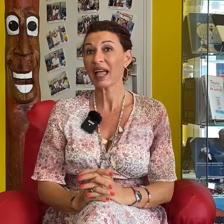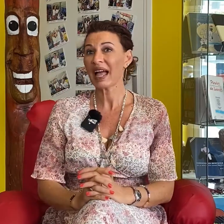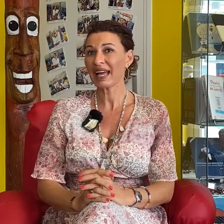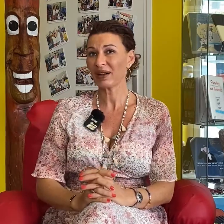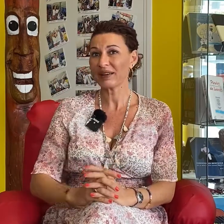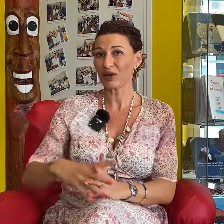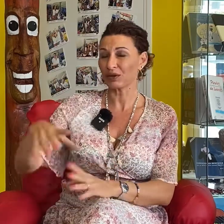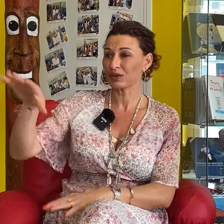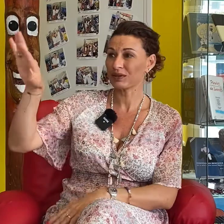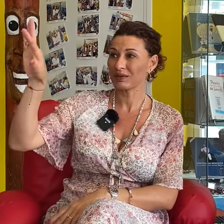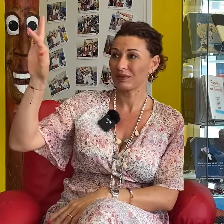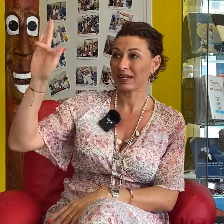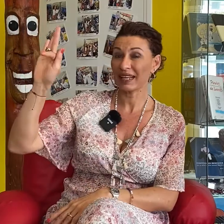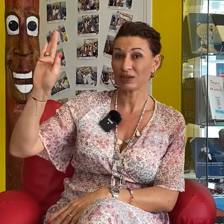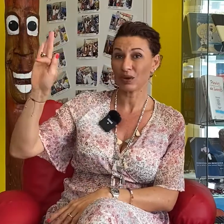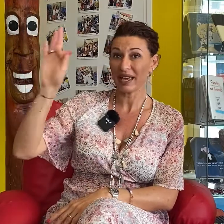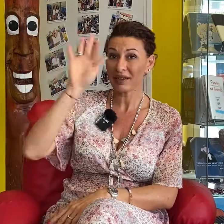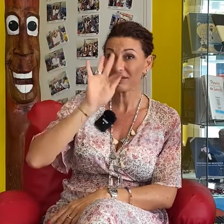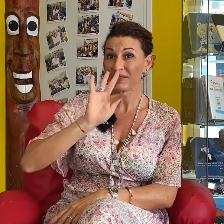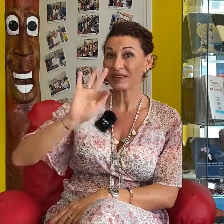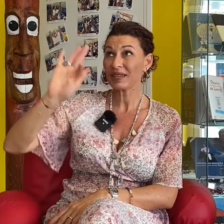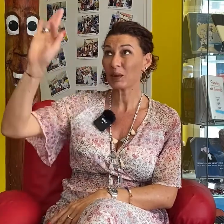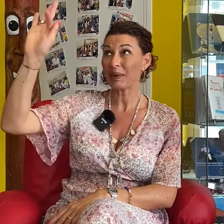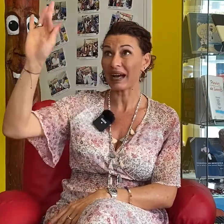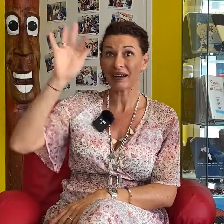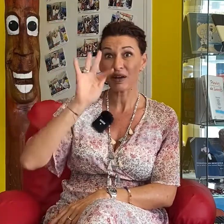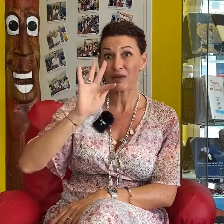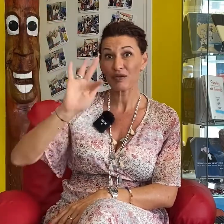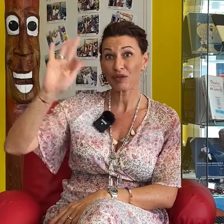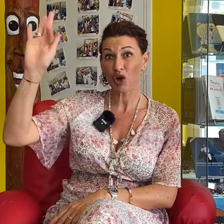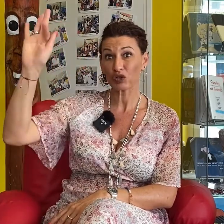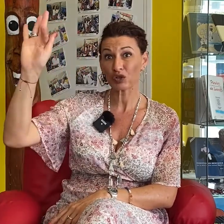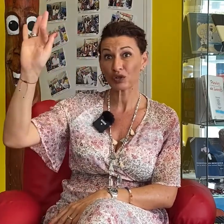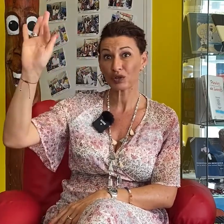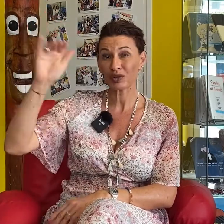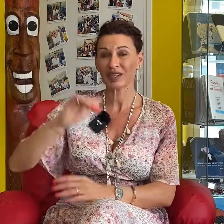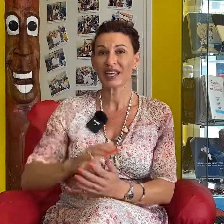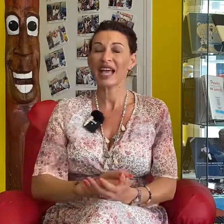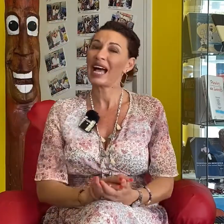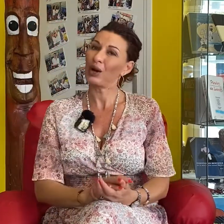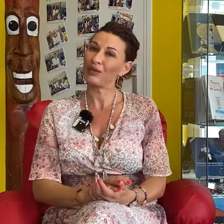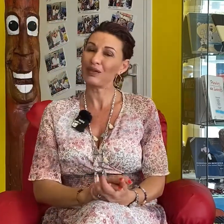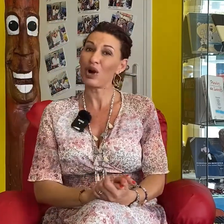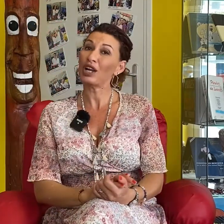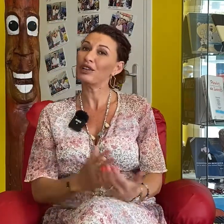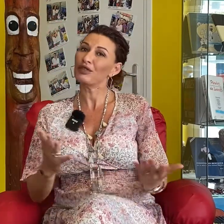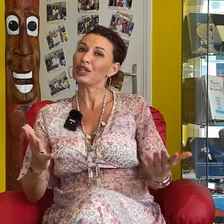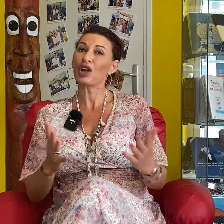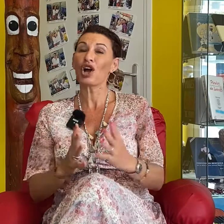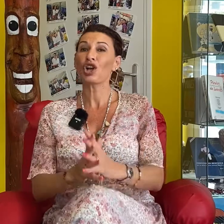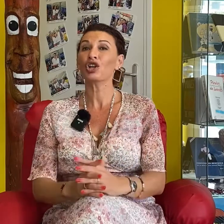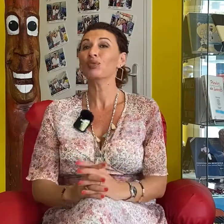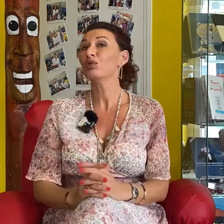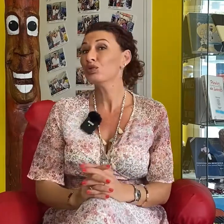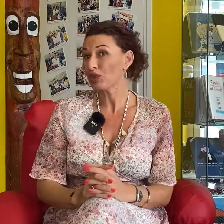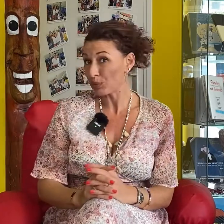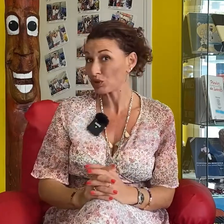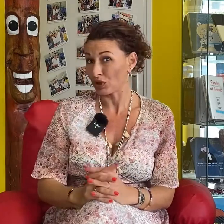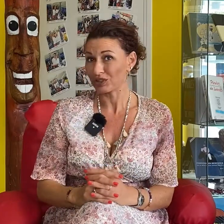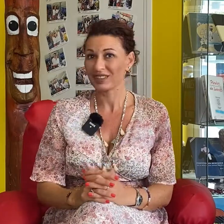Alors, la France, la lettre F et on part. France. Alors, on va voir les villes les plus importantes.